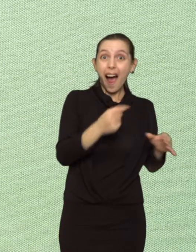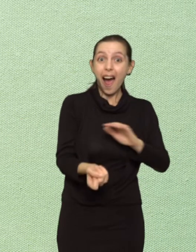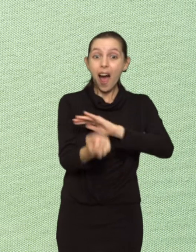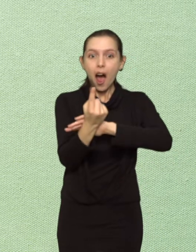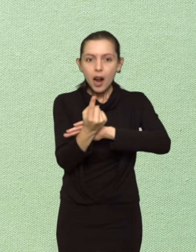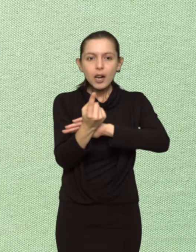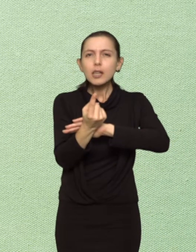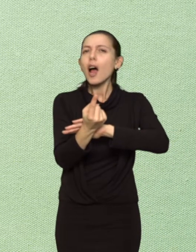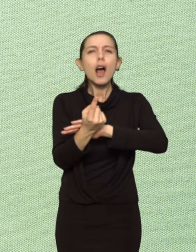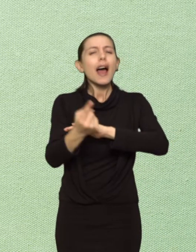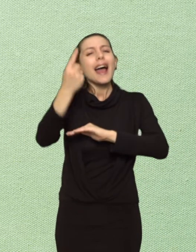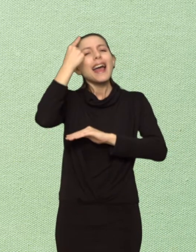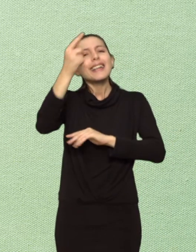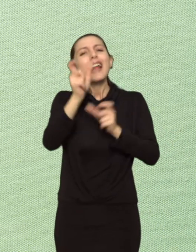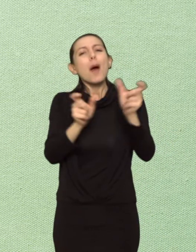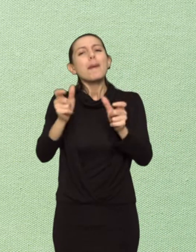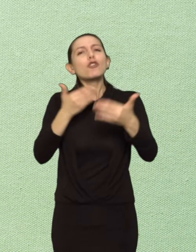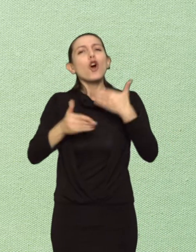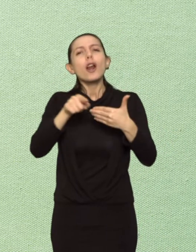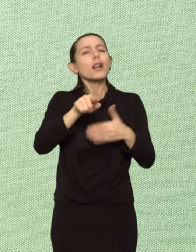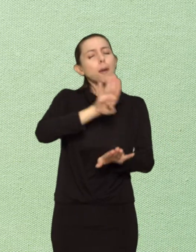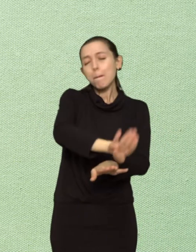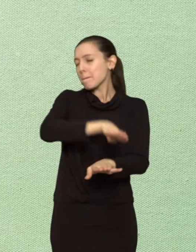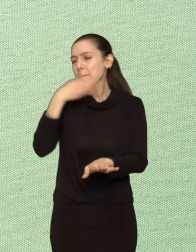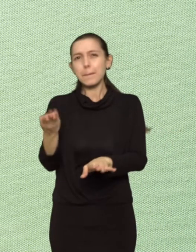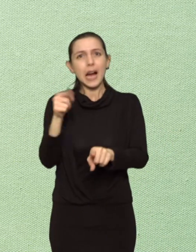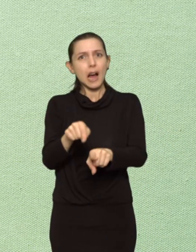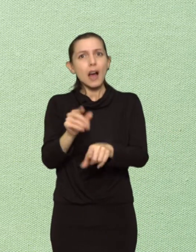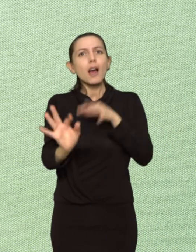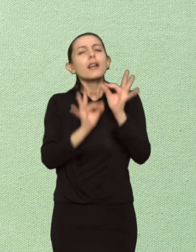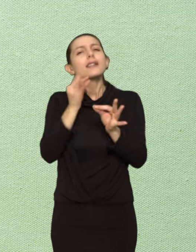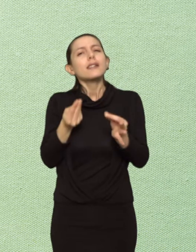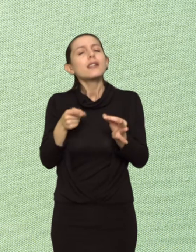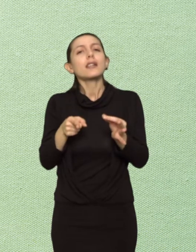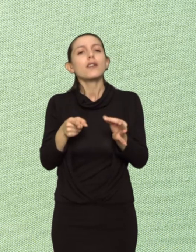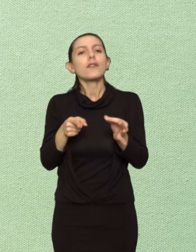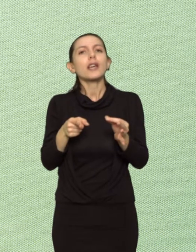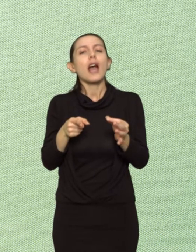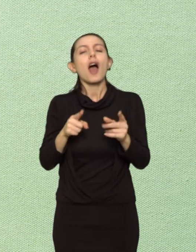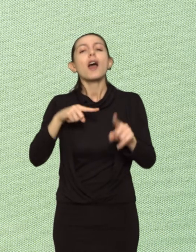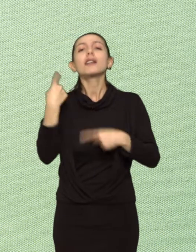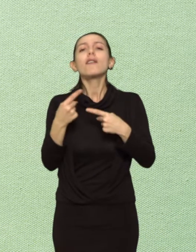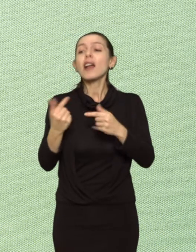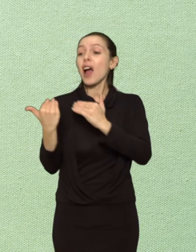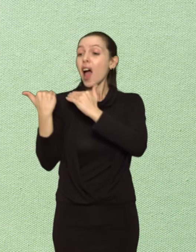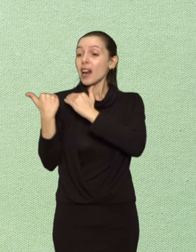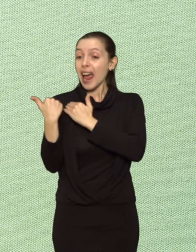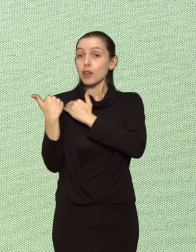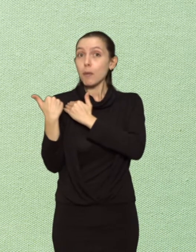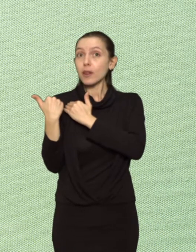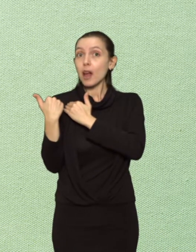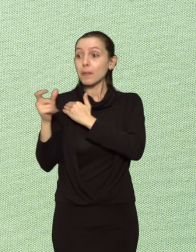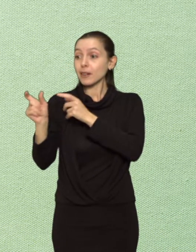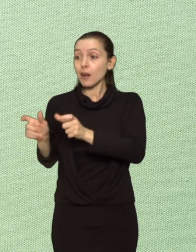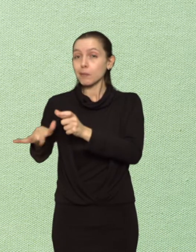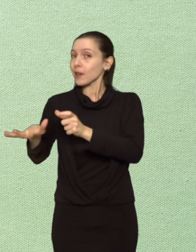completamente l'idea di chi sia una persona con disabilità e mette in campo le responsabilità della